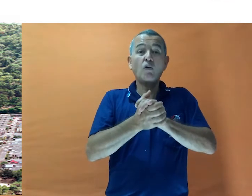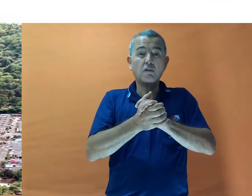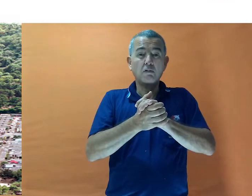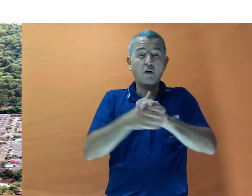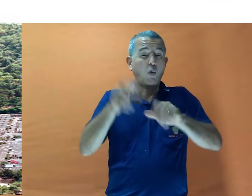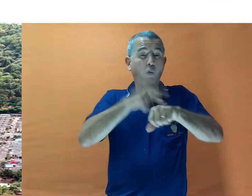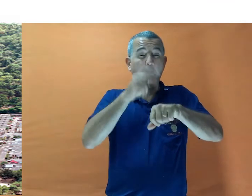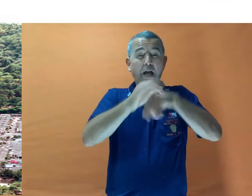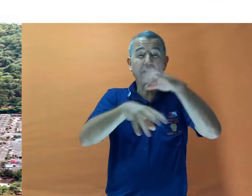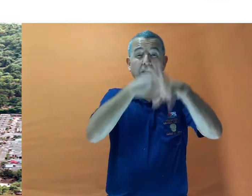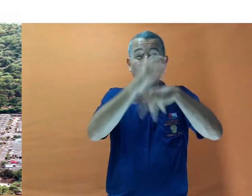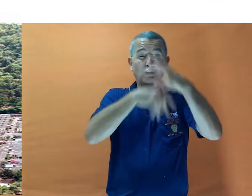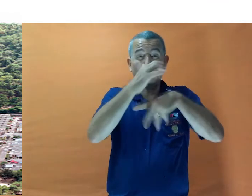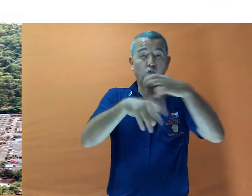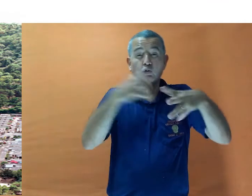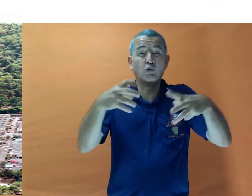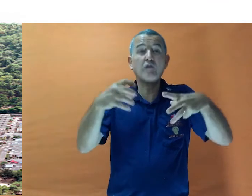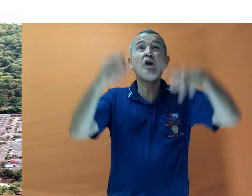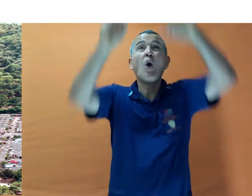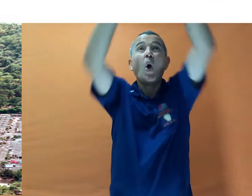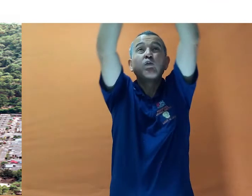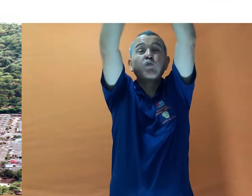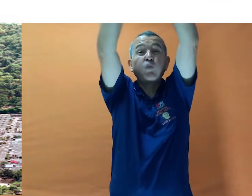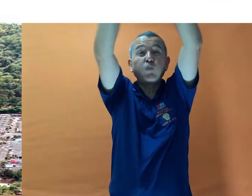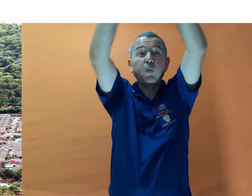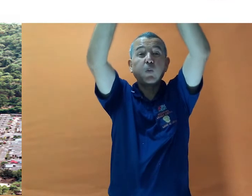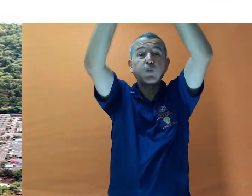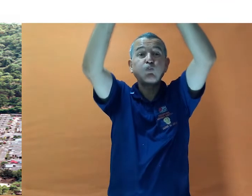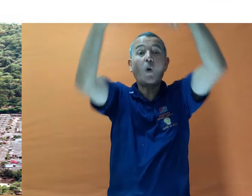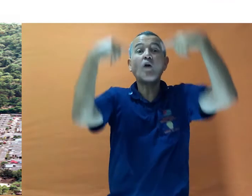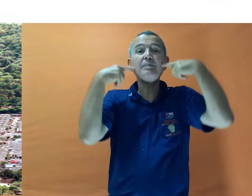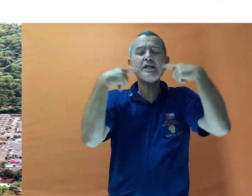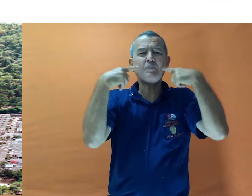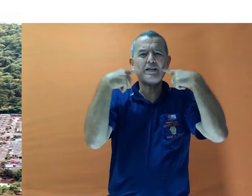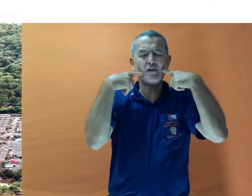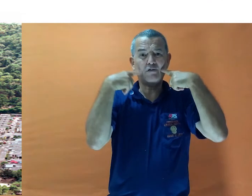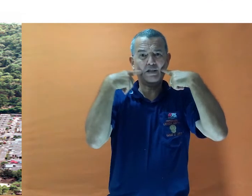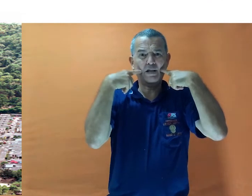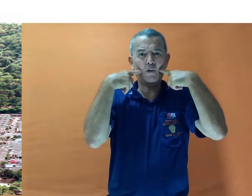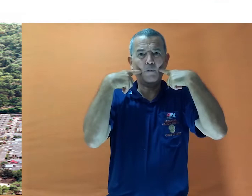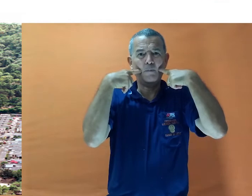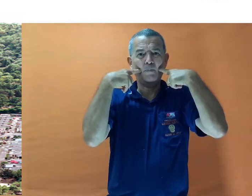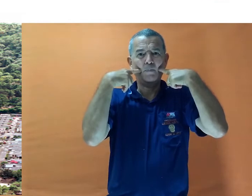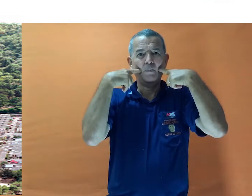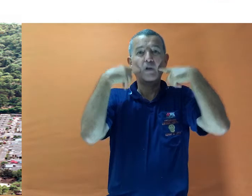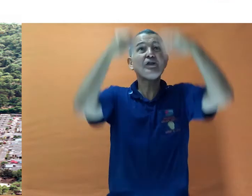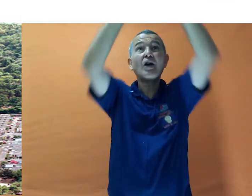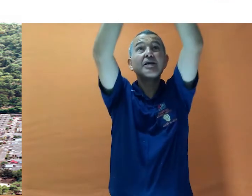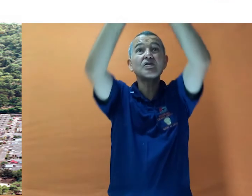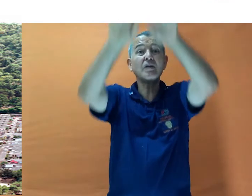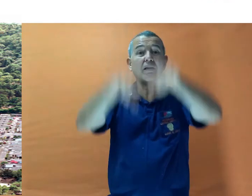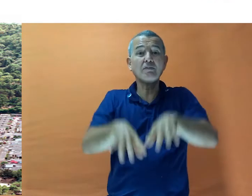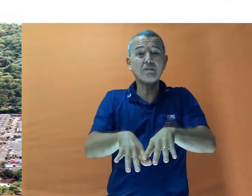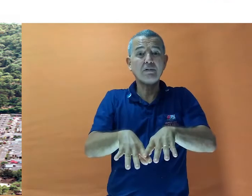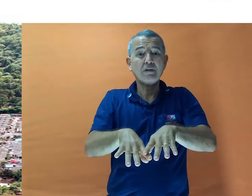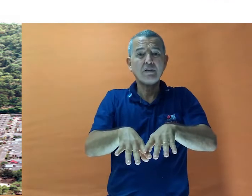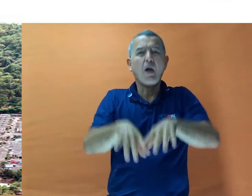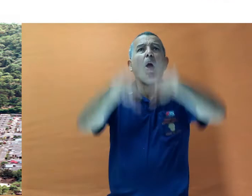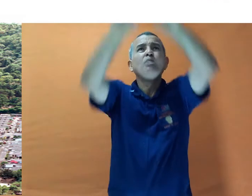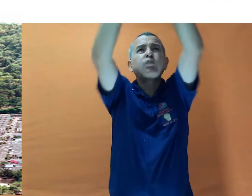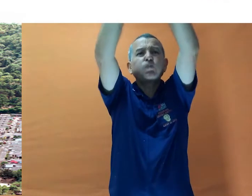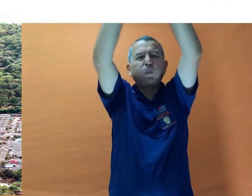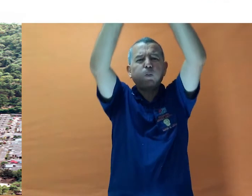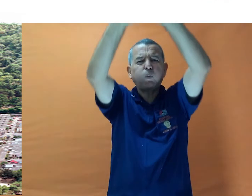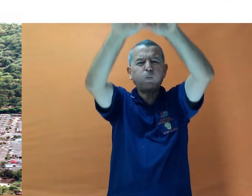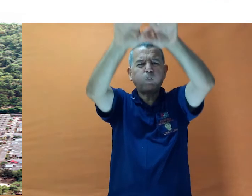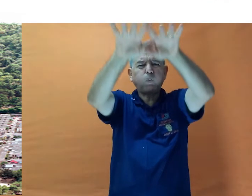morro, e vou dizer o barro, com pedra, tudo que veio. Olha a minha expressão facial. E não é